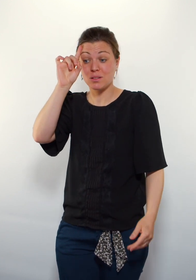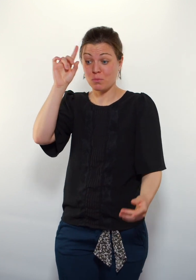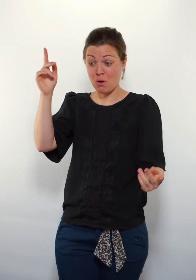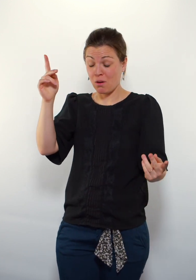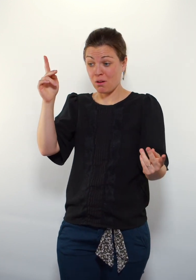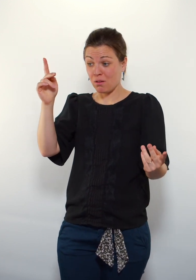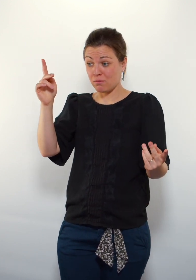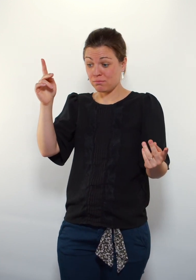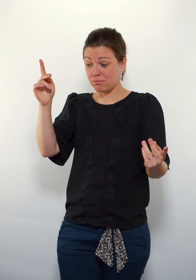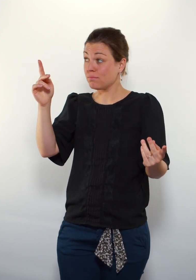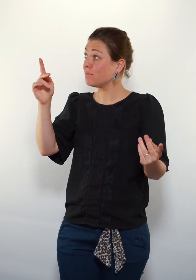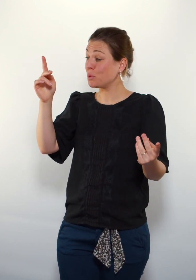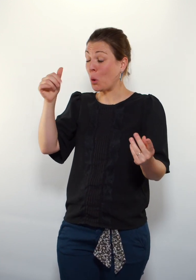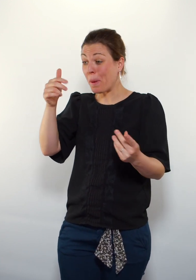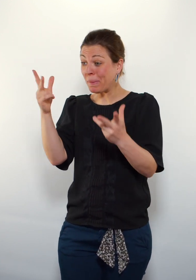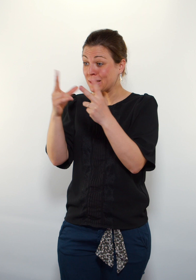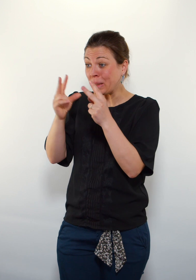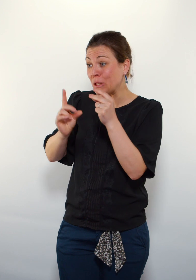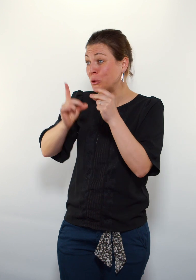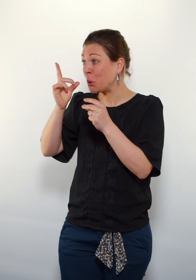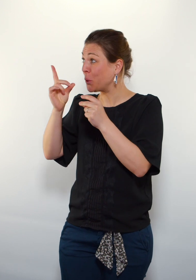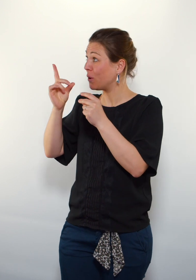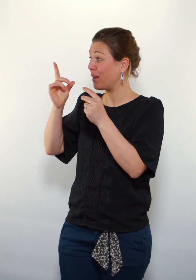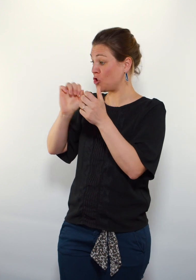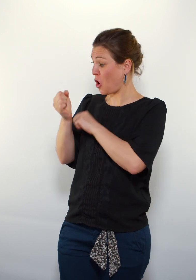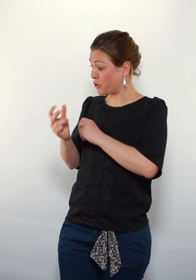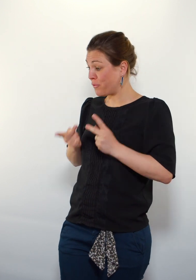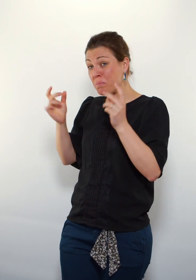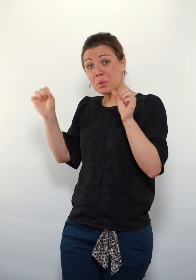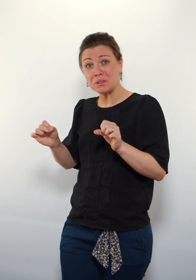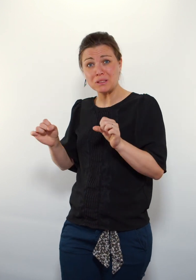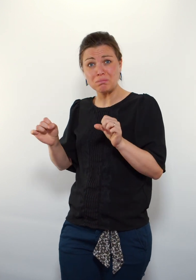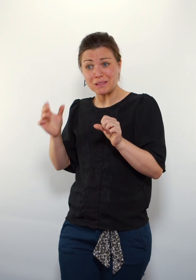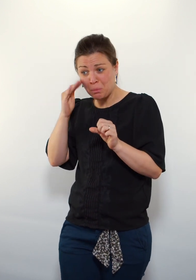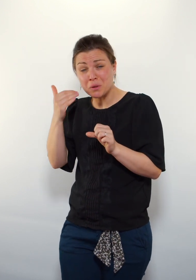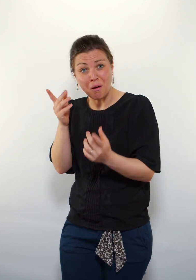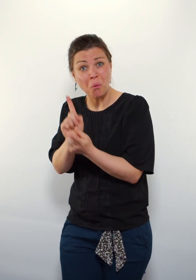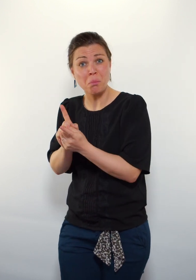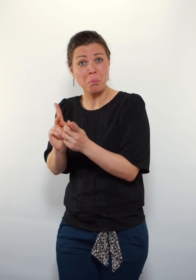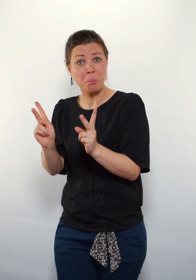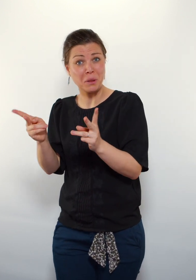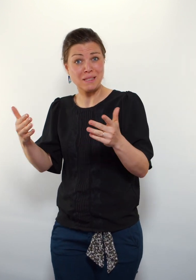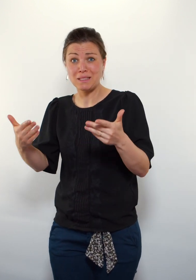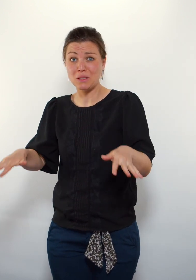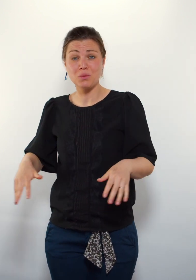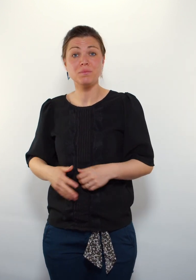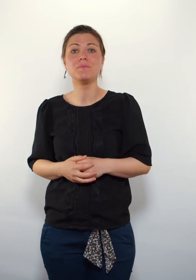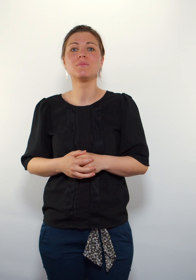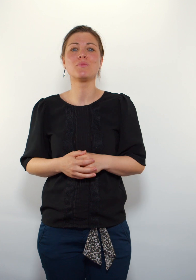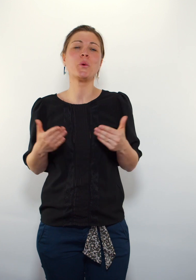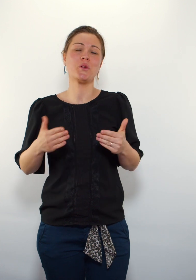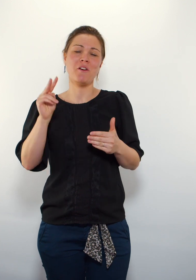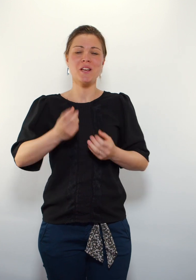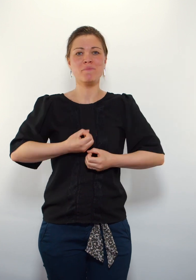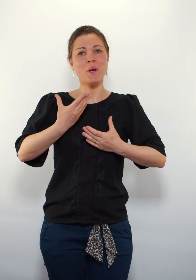dans ma vie pour qu'il me parle de ce Dieu qui a changé ma vie. Tout simplement. Bon là j'en